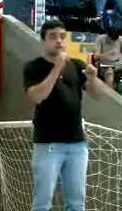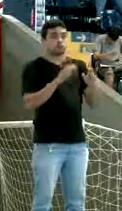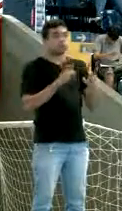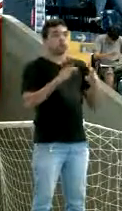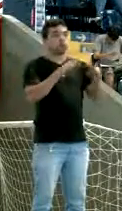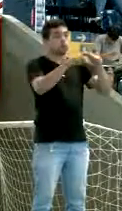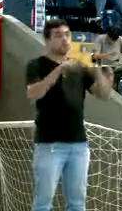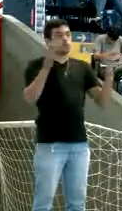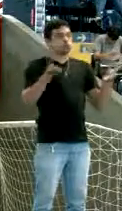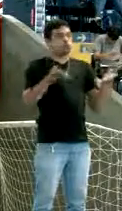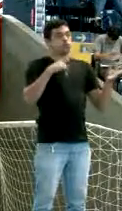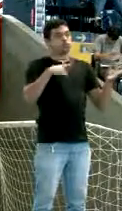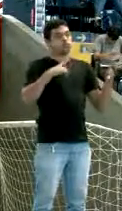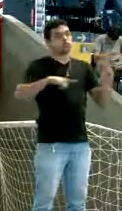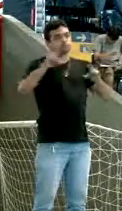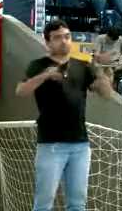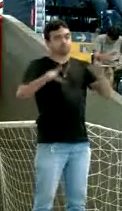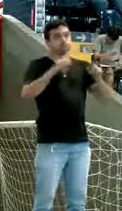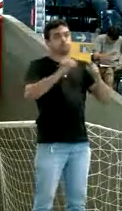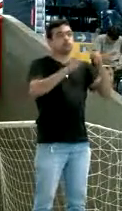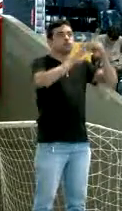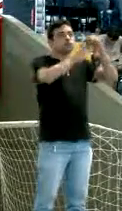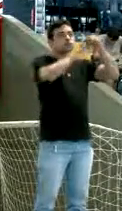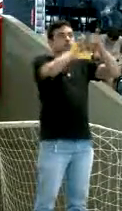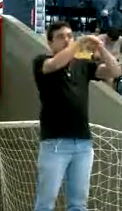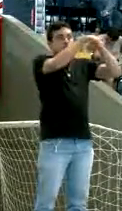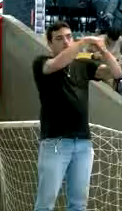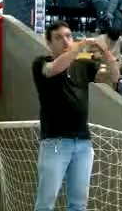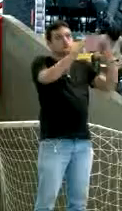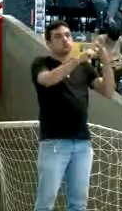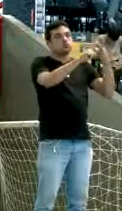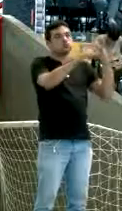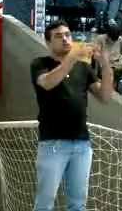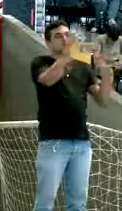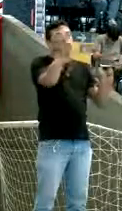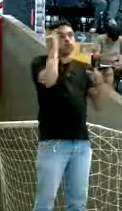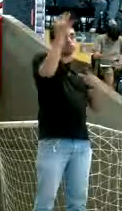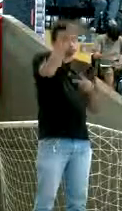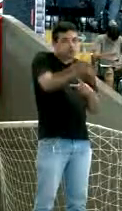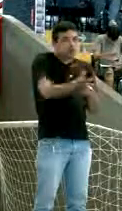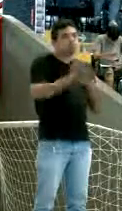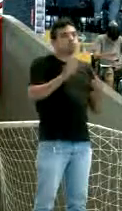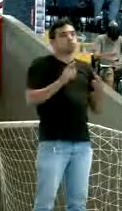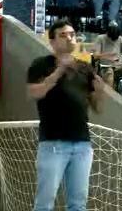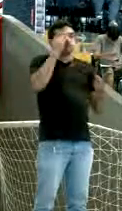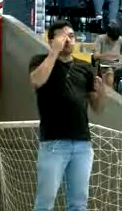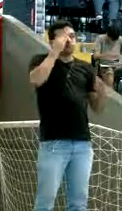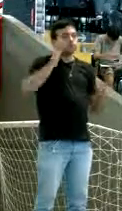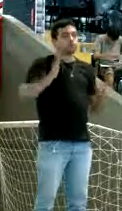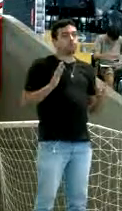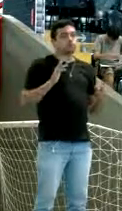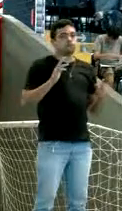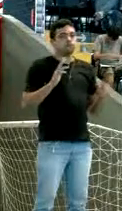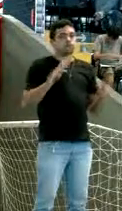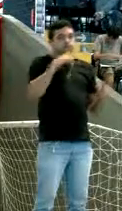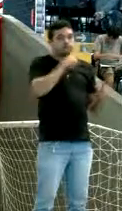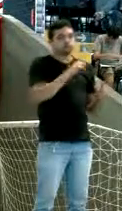Hoje são passados meia-noite, às 4 da manhã. Entendeu? Estou